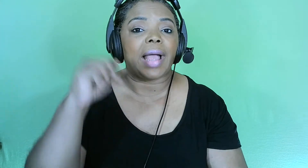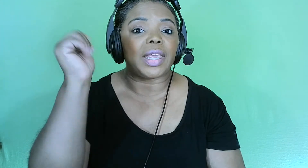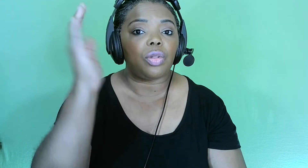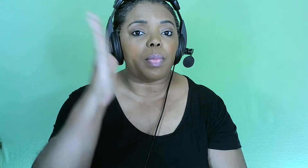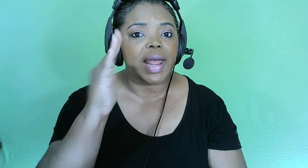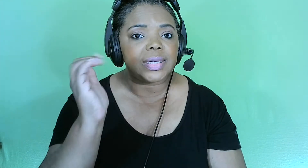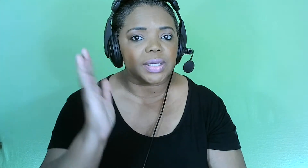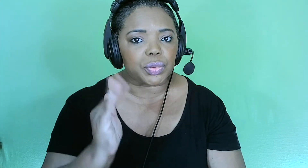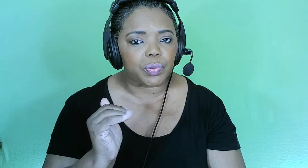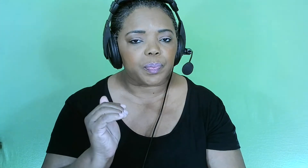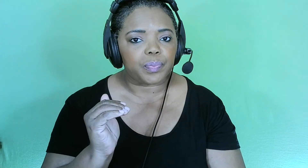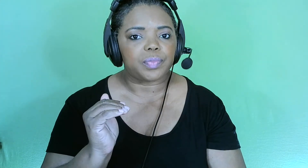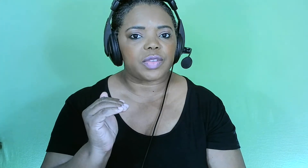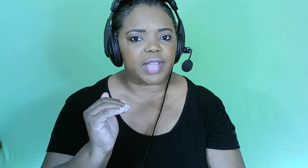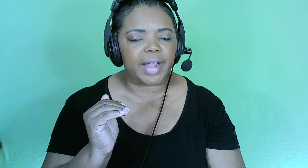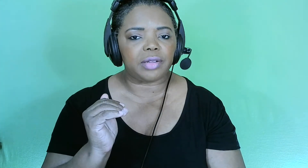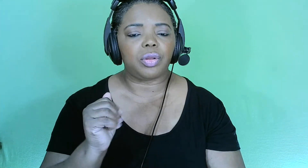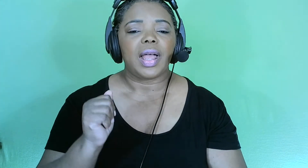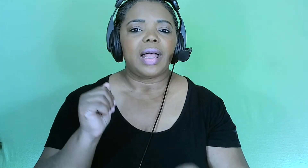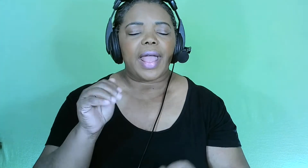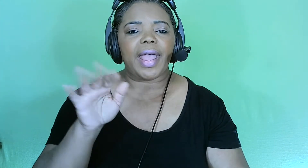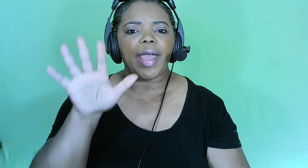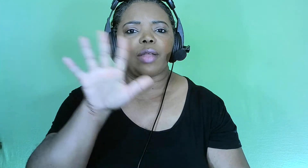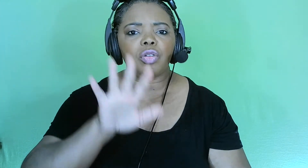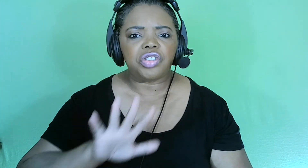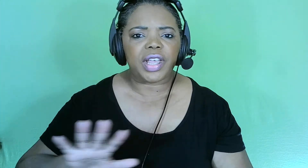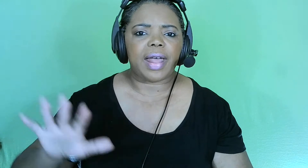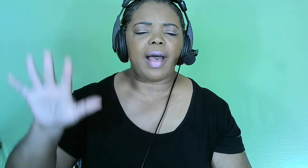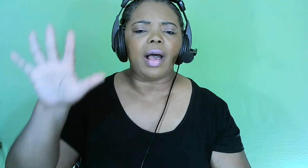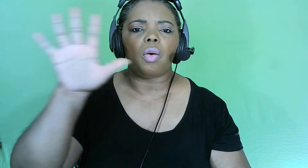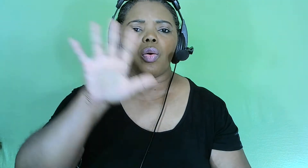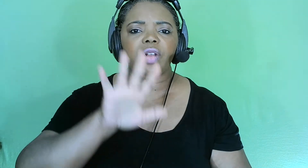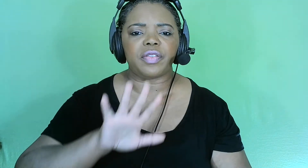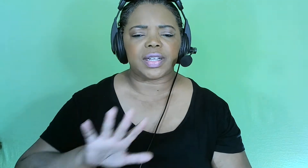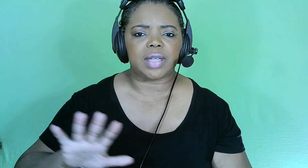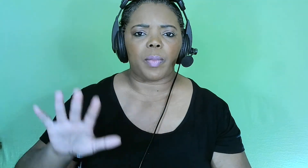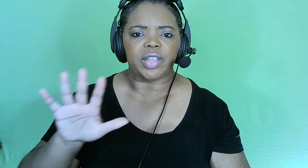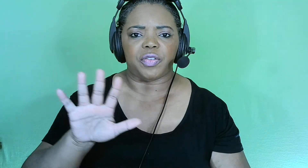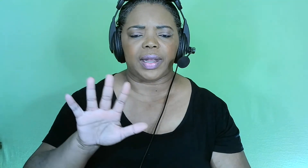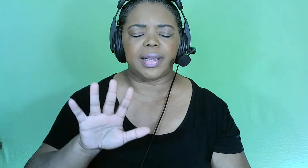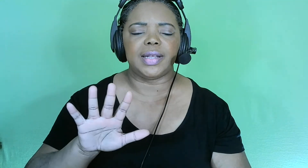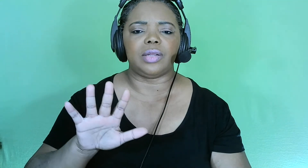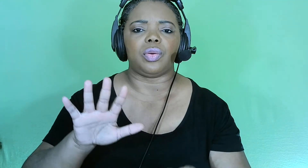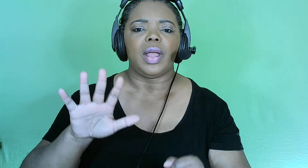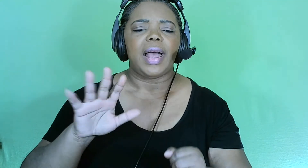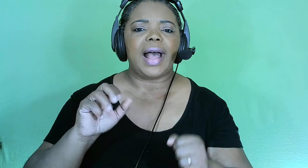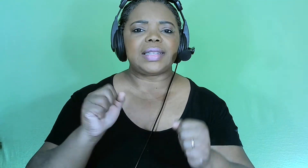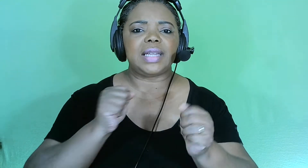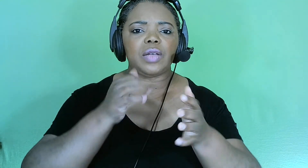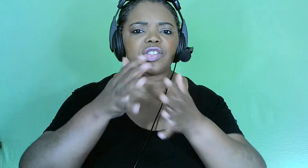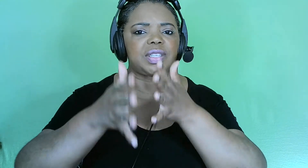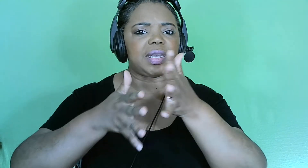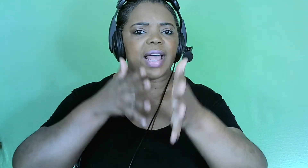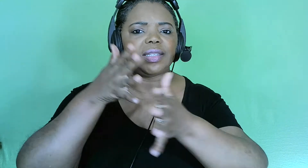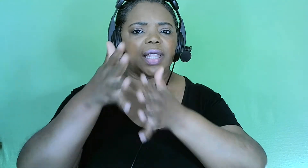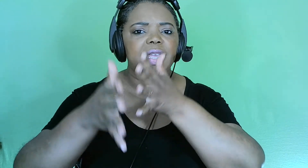aqui do Brasil, certo? No geral, universalmente falando, as línguas de sinais têm esse